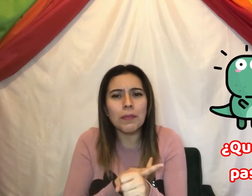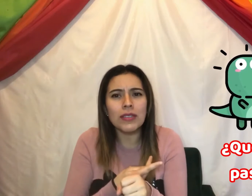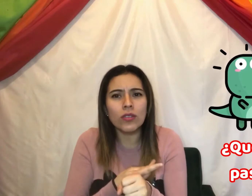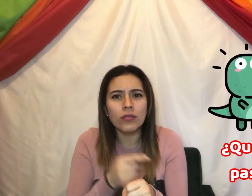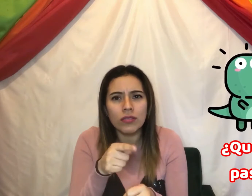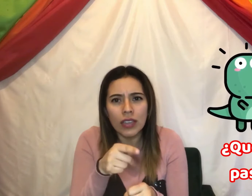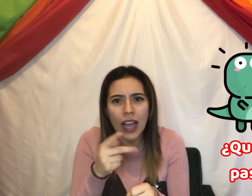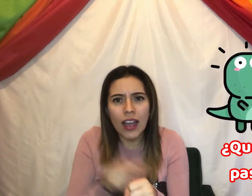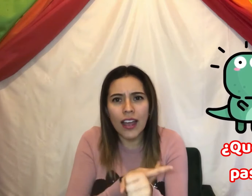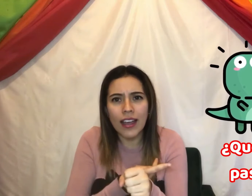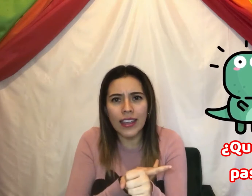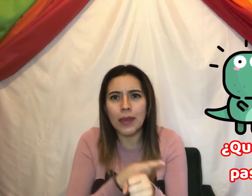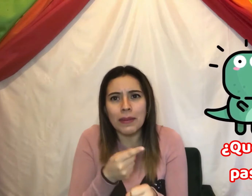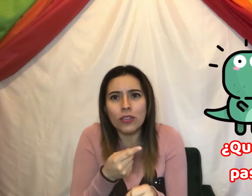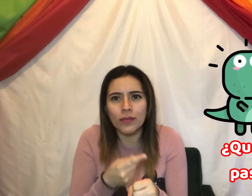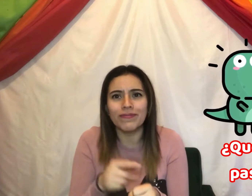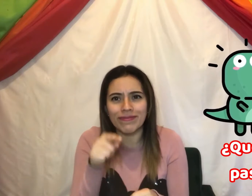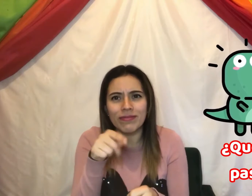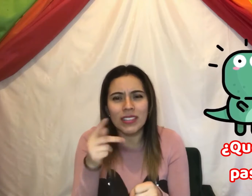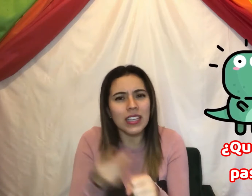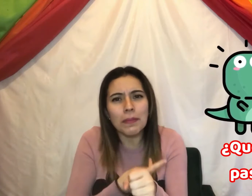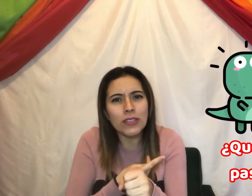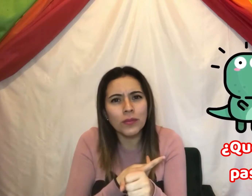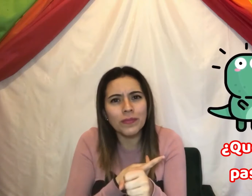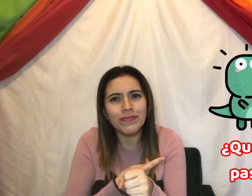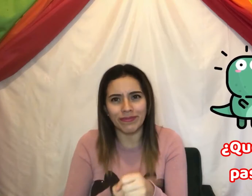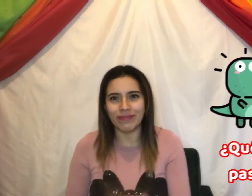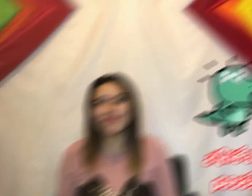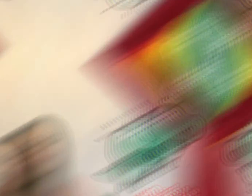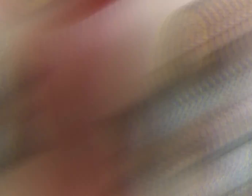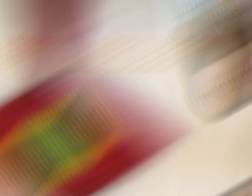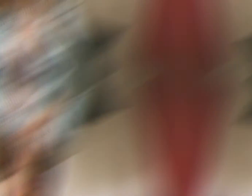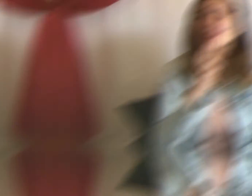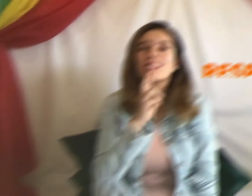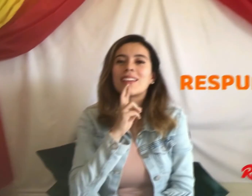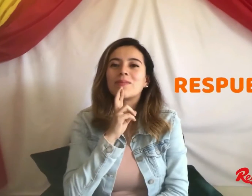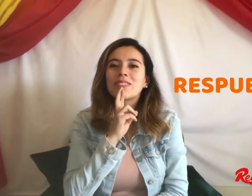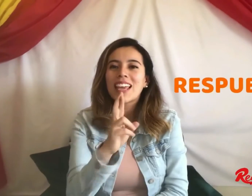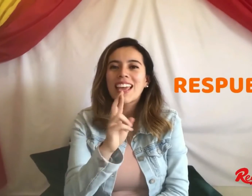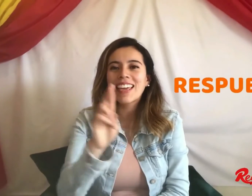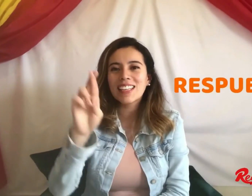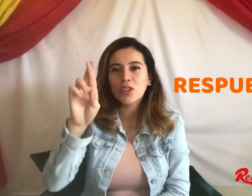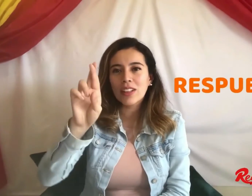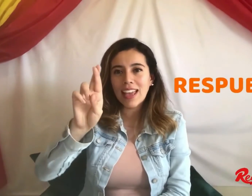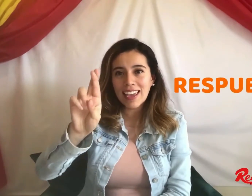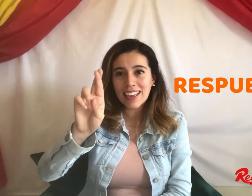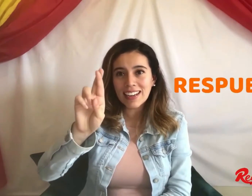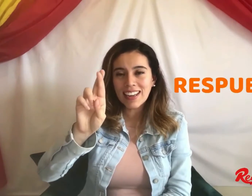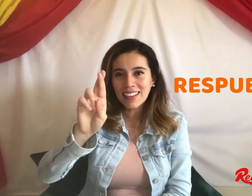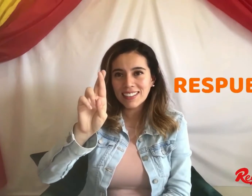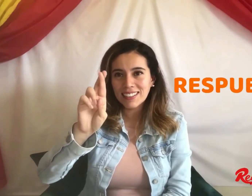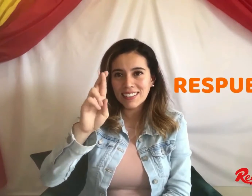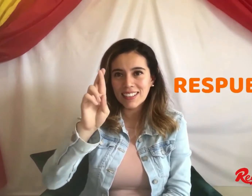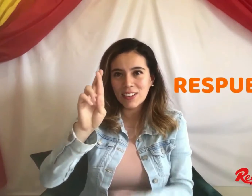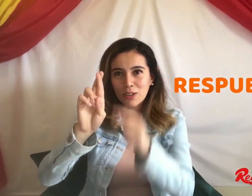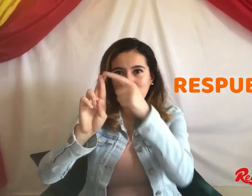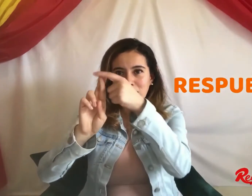pasó? Ahí, ¿qué pasó? ¿Qué te pasó? Respuesta, que es con la R, con los deditos